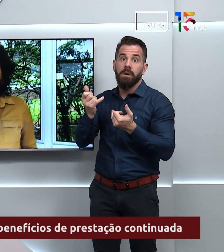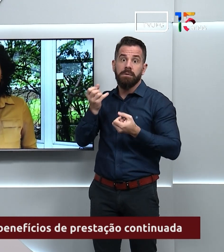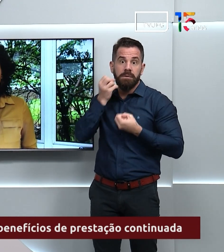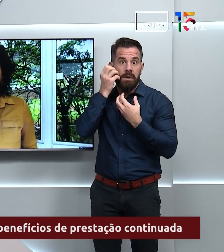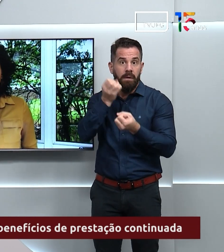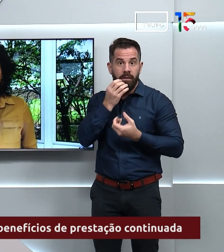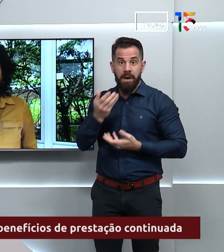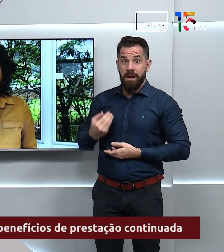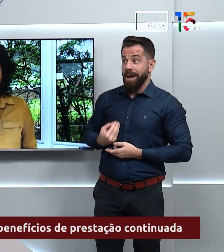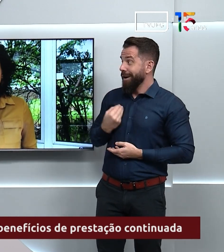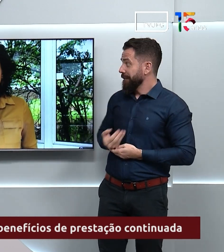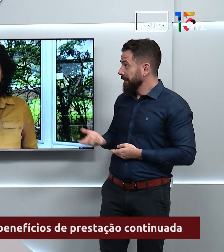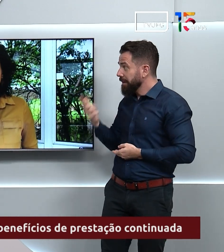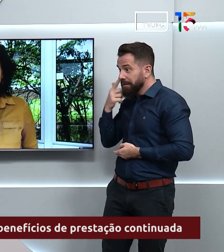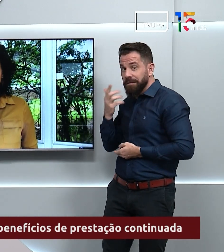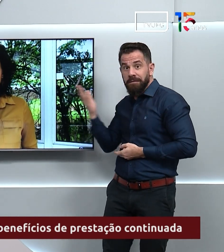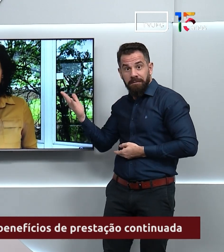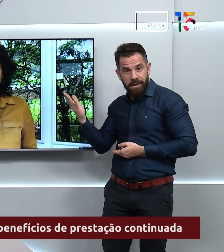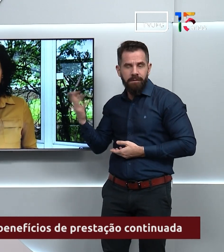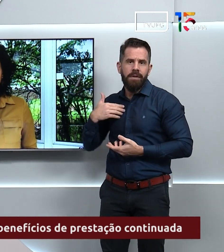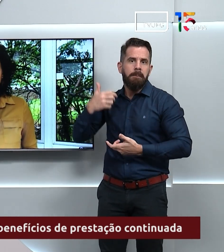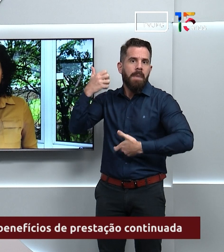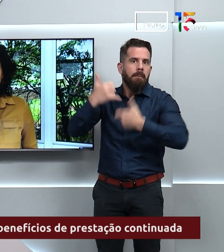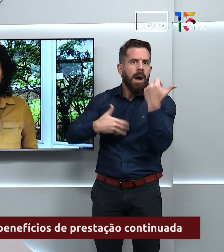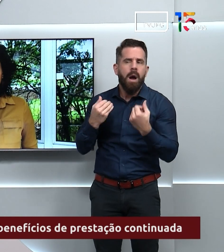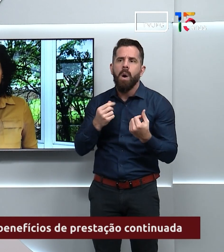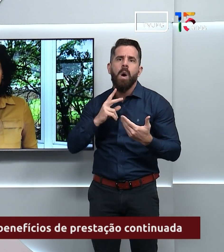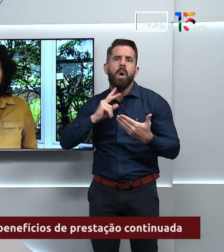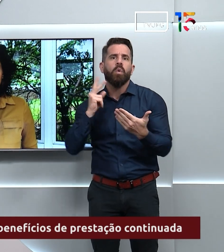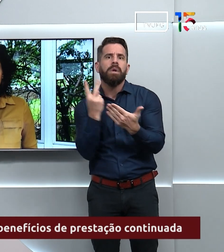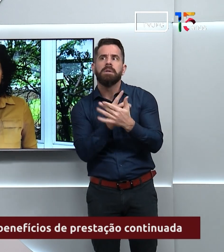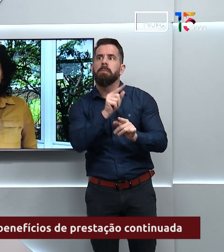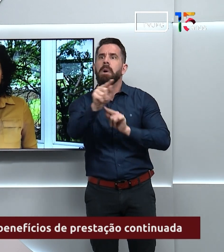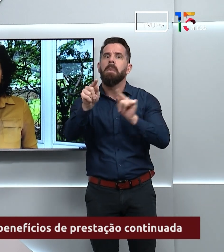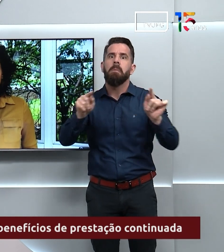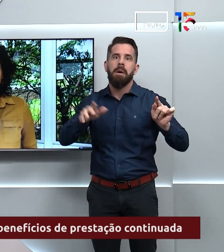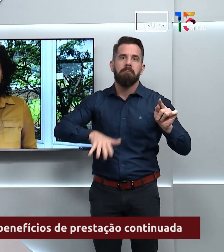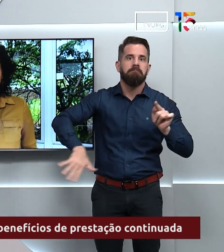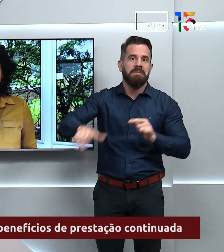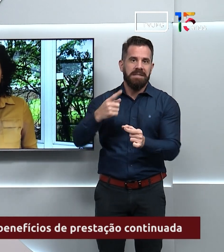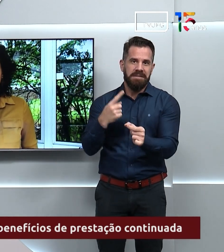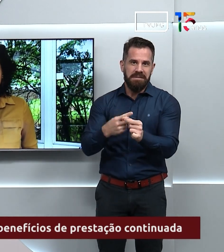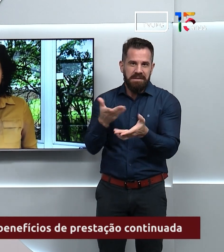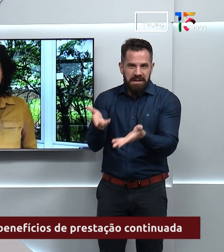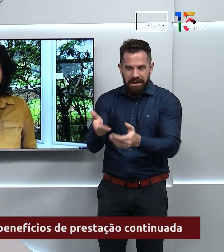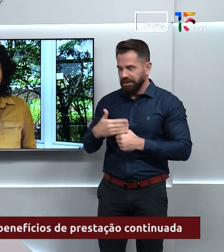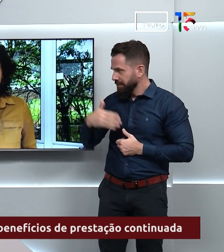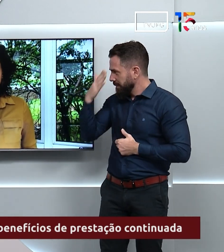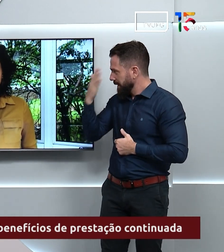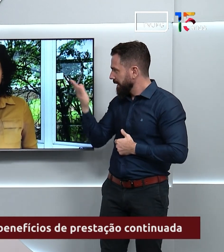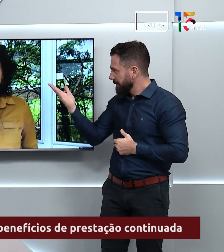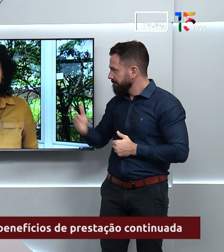com os nossos repórteres, te contando um pouco mais sobre o que está acontecendo na cidade. Obrigada, Jana. Boa tarde.